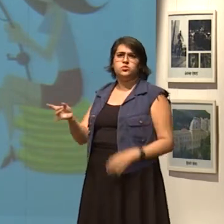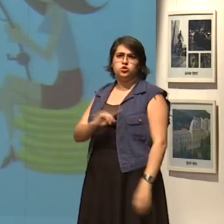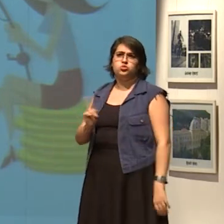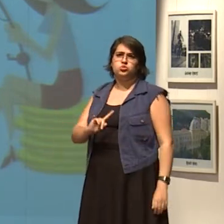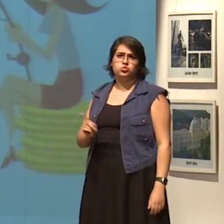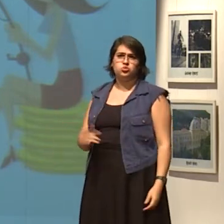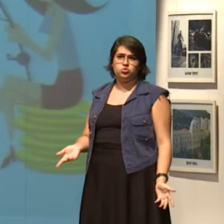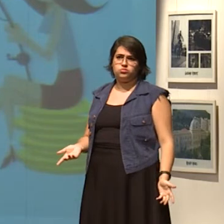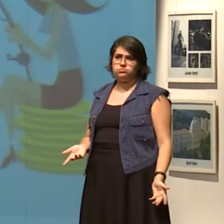menos remunerada.